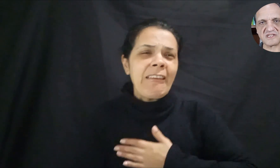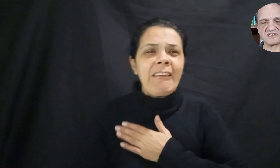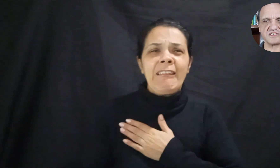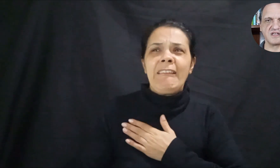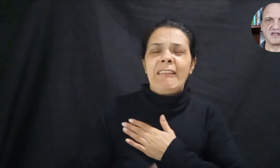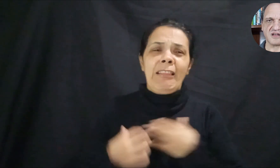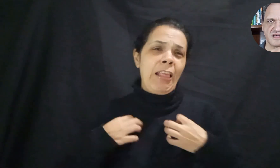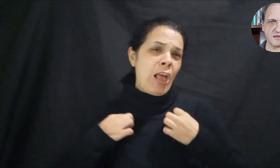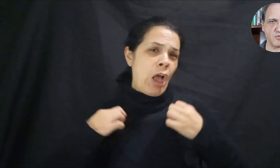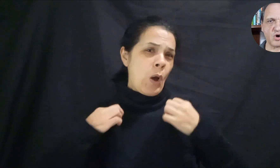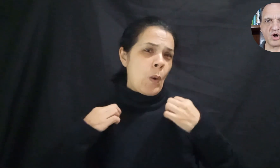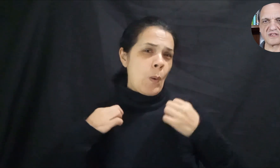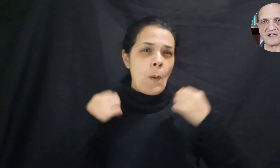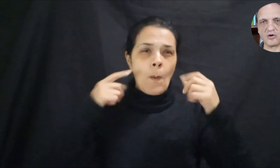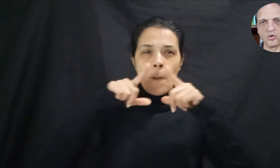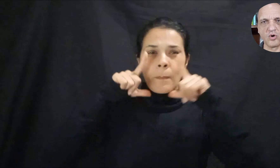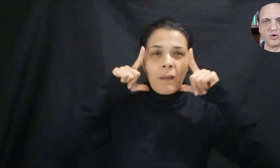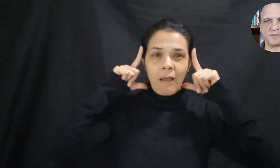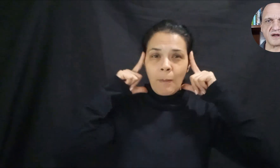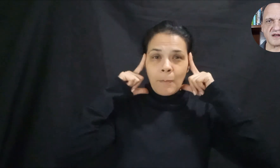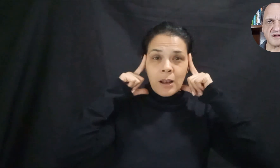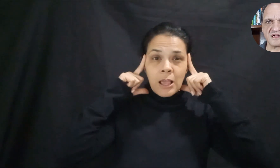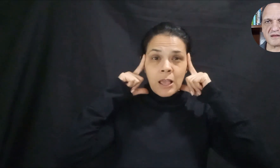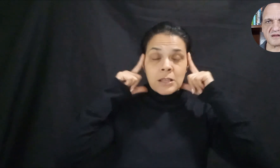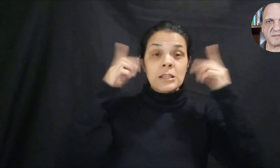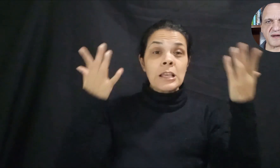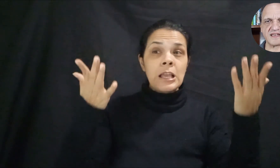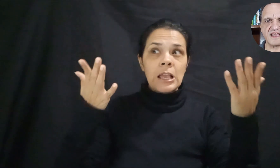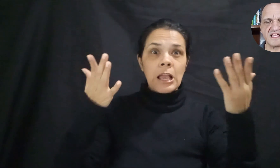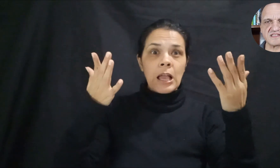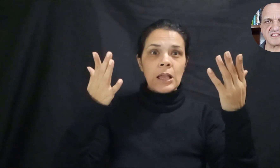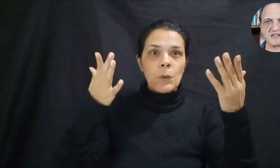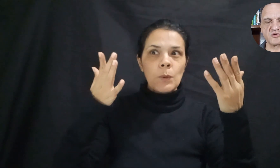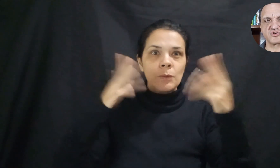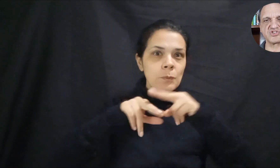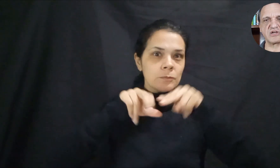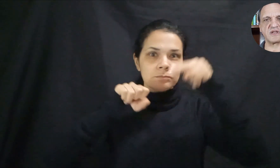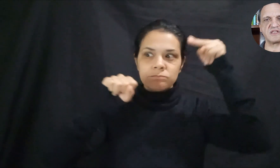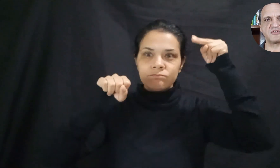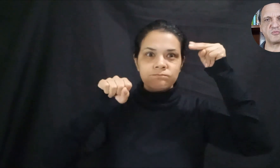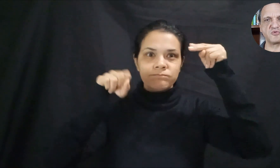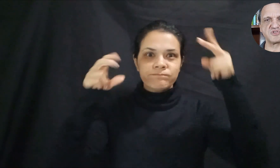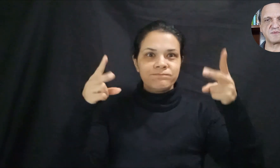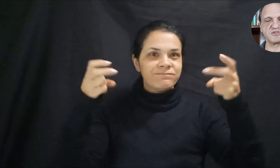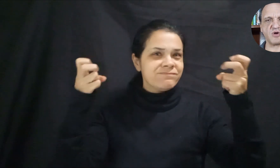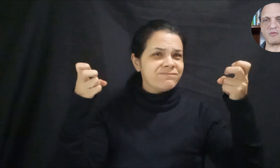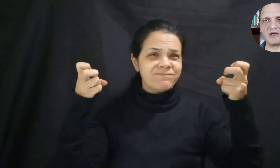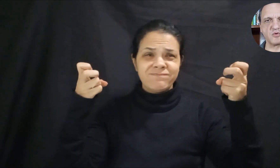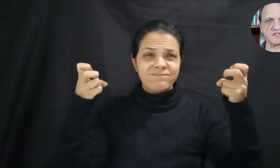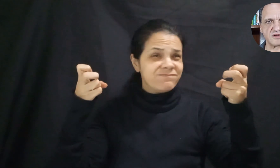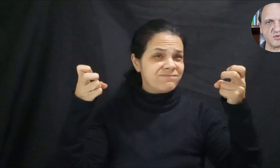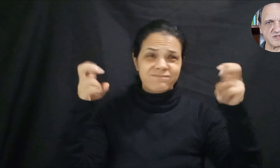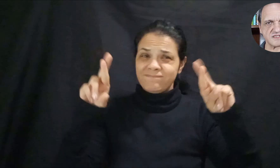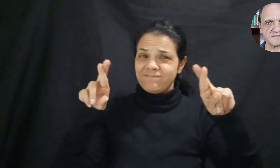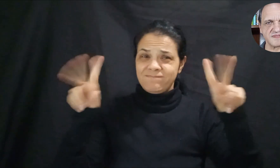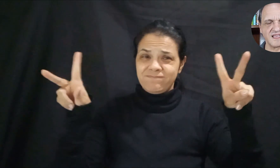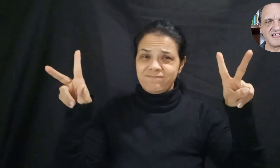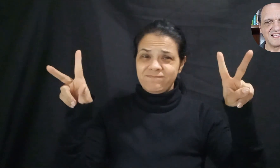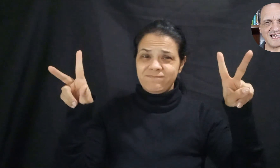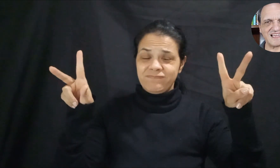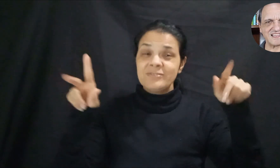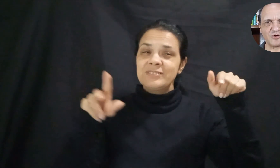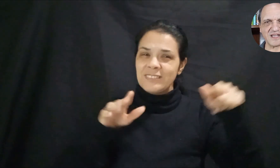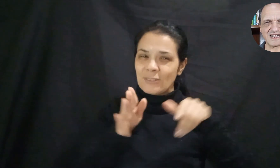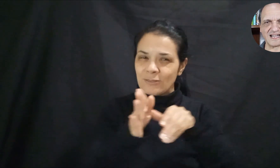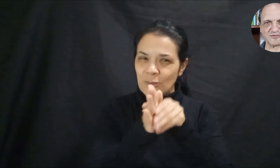com a parte de moda, roupa, aparência, e quando eu chego aqui no mundo espiritual é outra coisa.